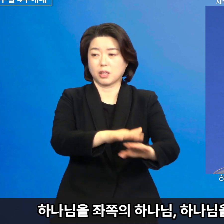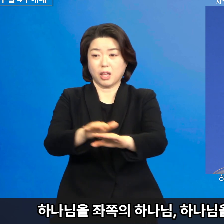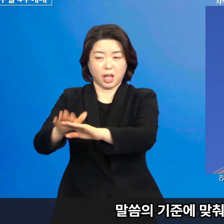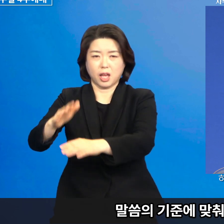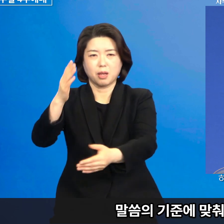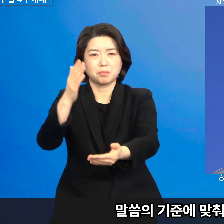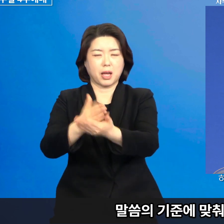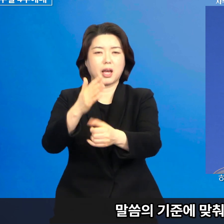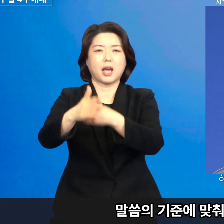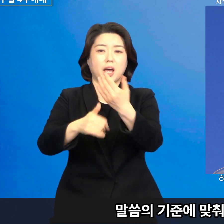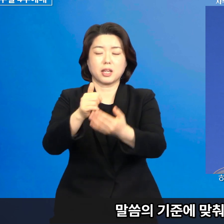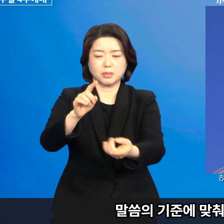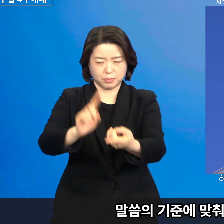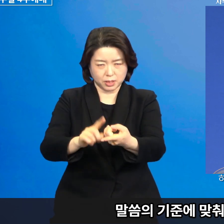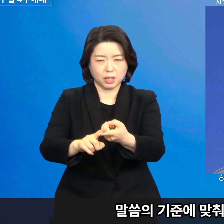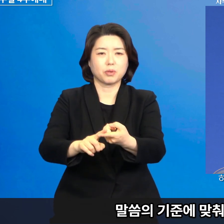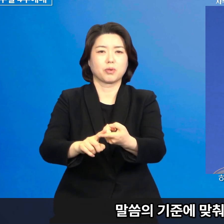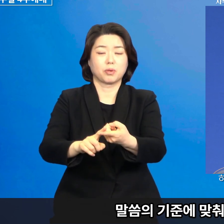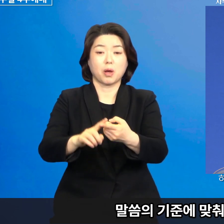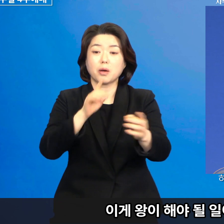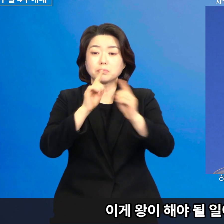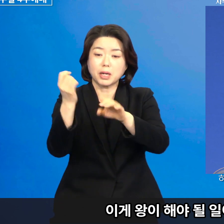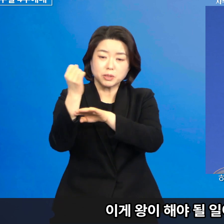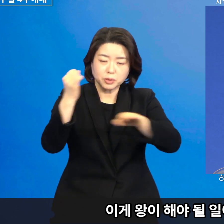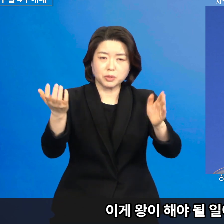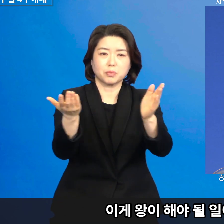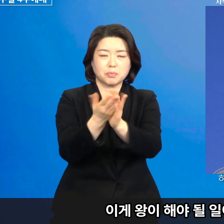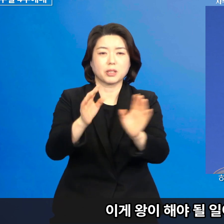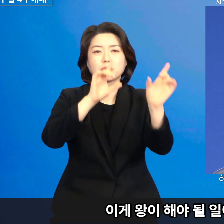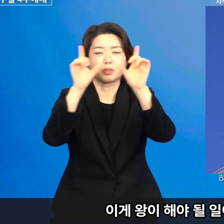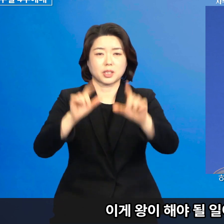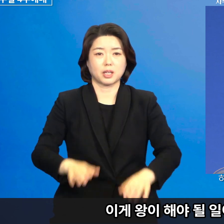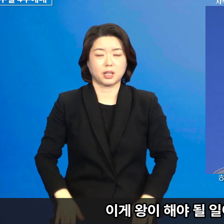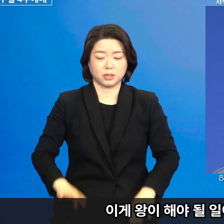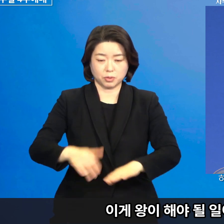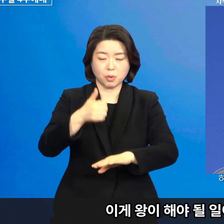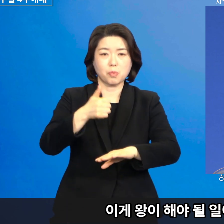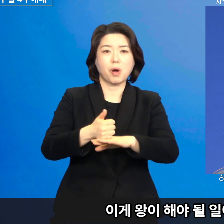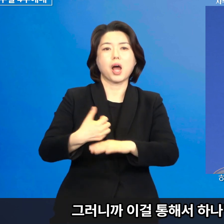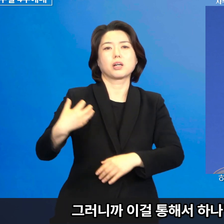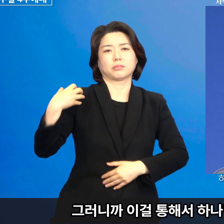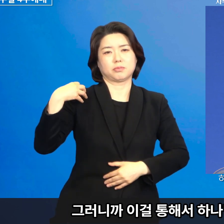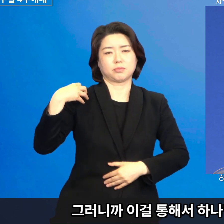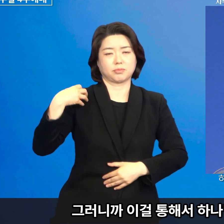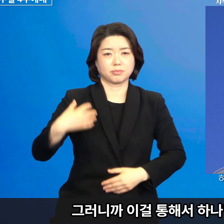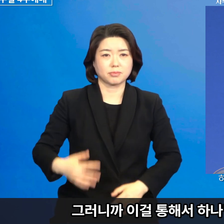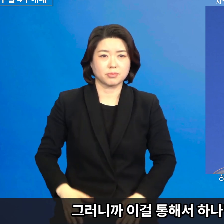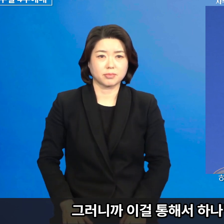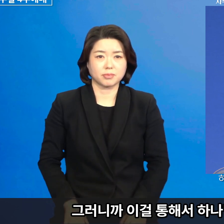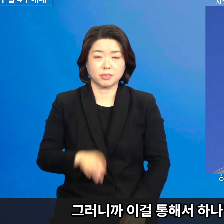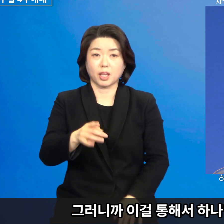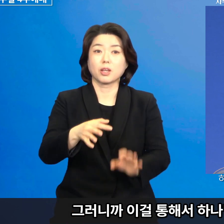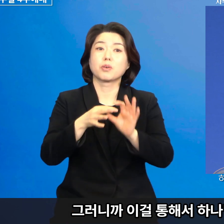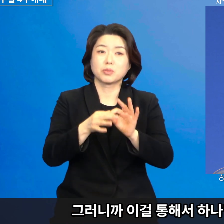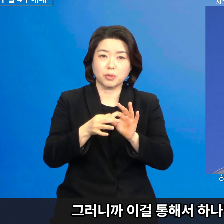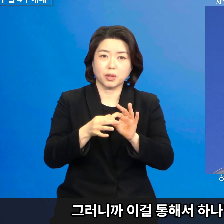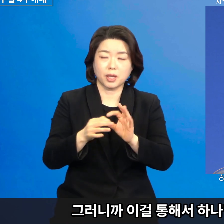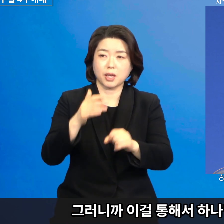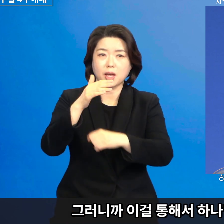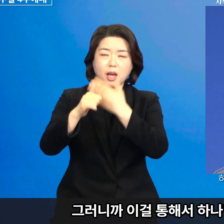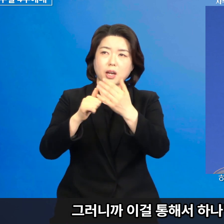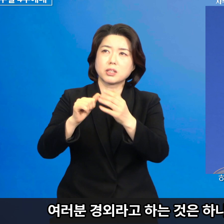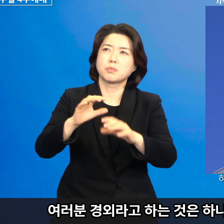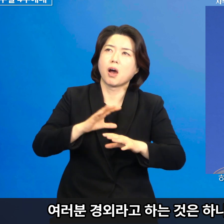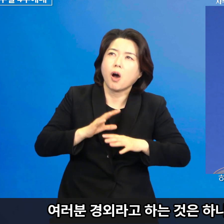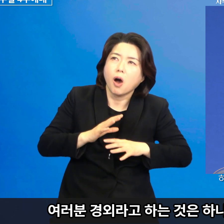말고 말씀의 기준에 맞춰 살라는 것입니다. 이게 왕이 해야 될 일이라고 하는 것이죠. 그러니까 이걸 통해서 하나님을 두려워할